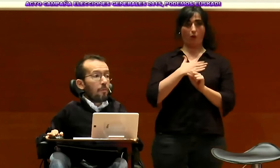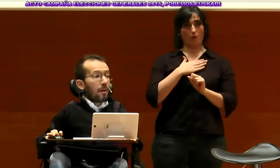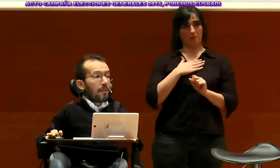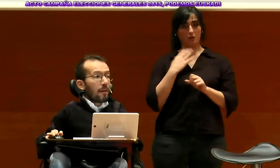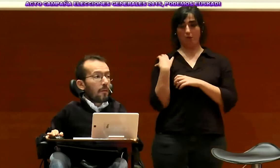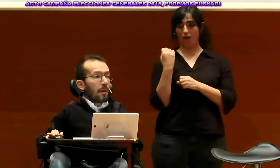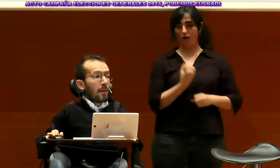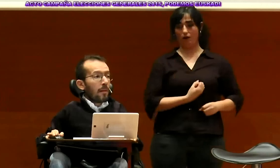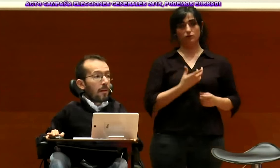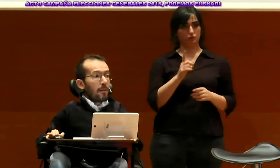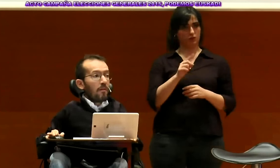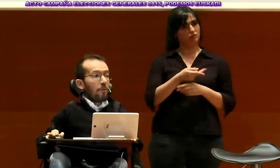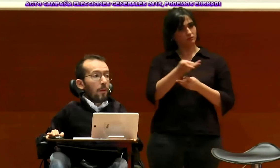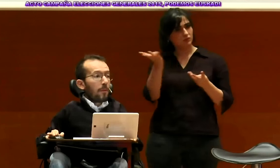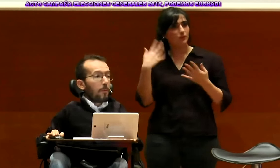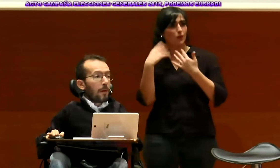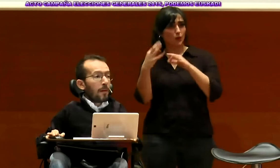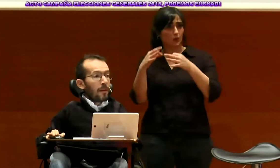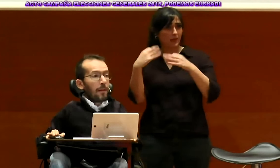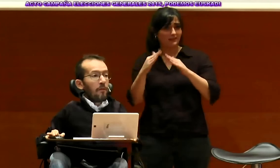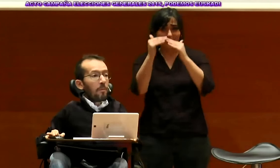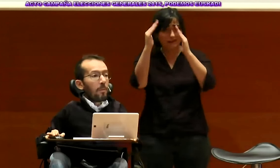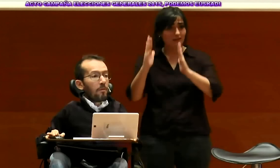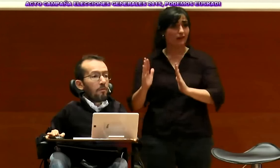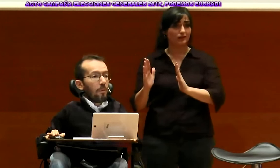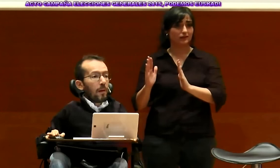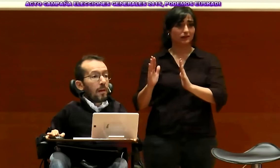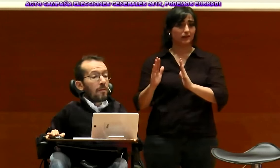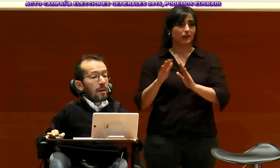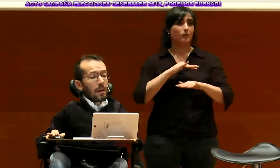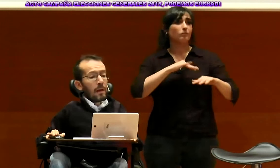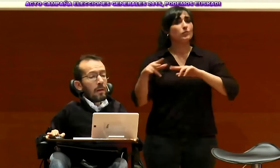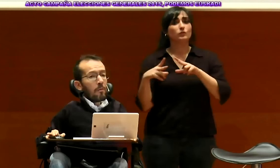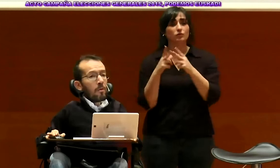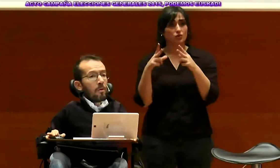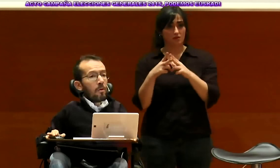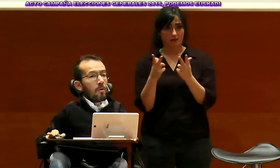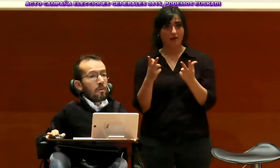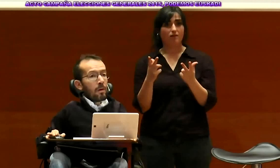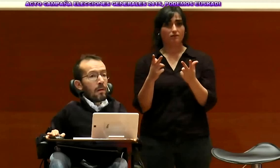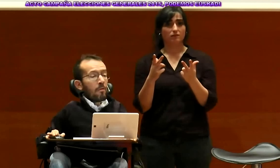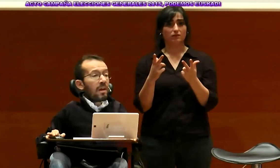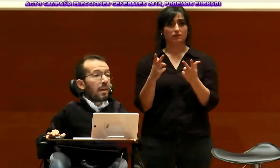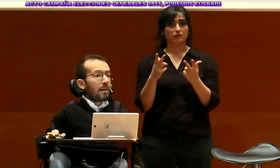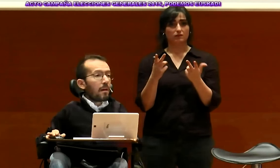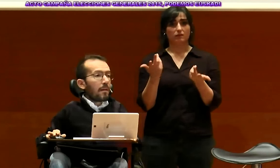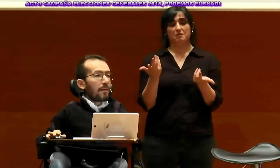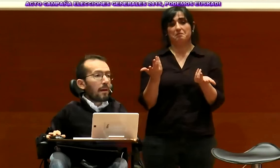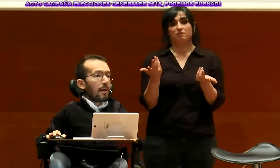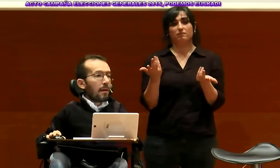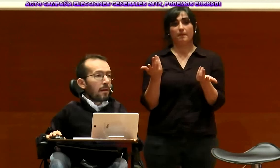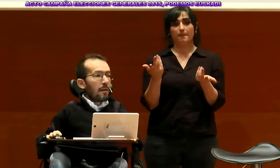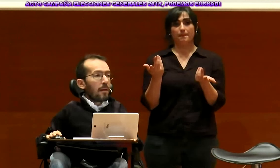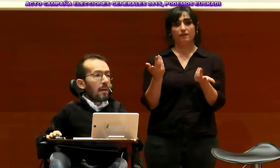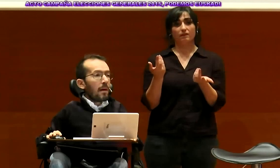vienen de sus casas, que vienen de la sociedad civil y de los movimientos sociales, y que no quieren